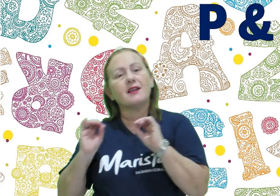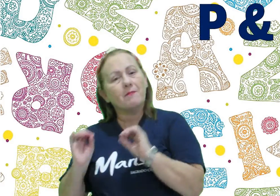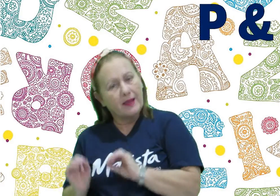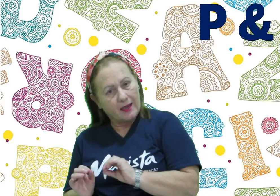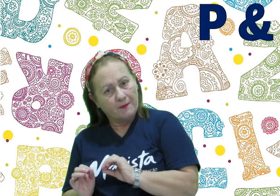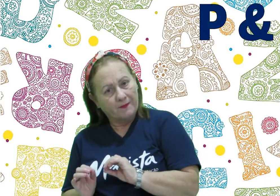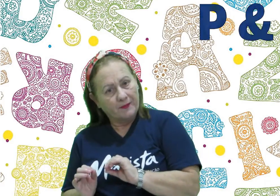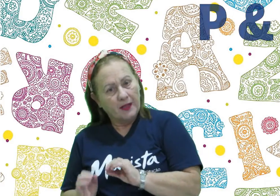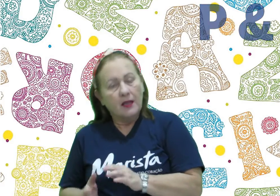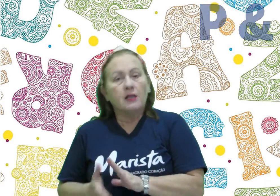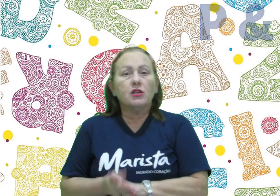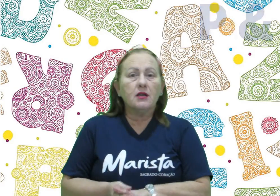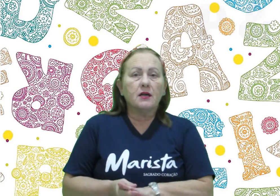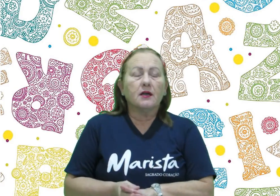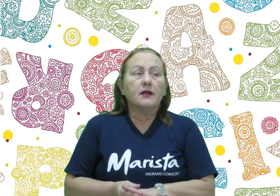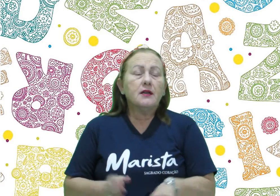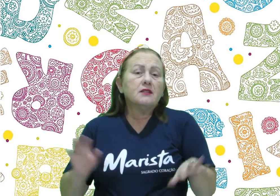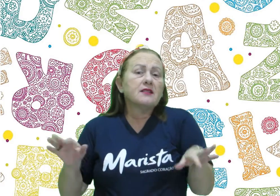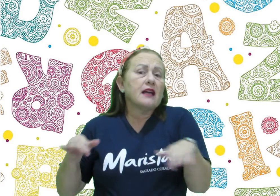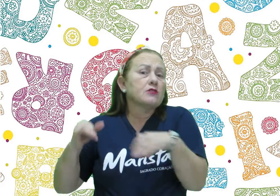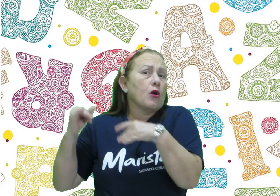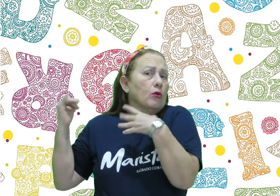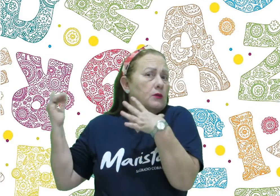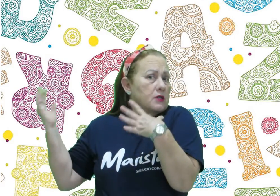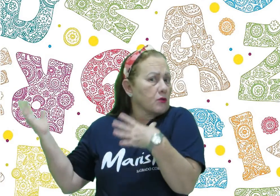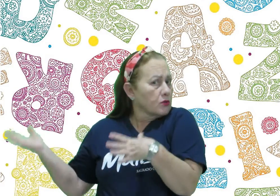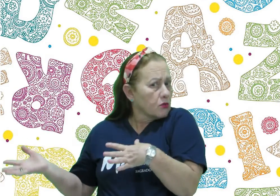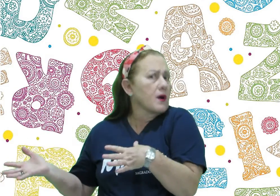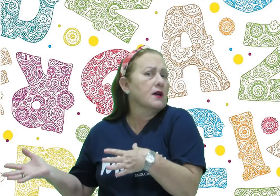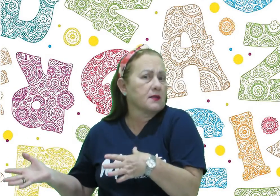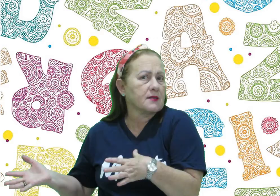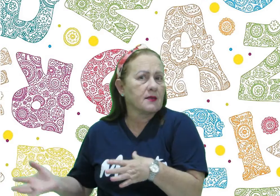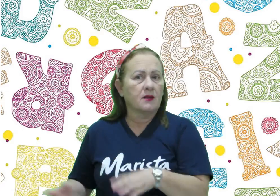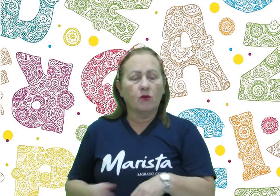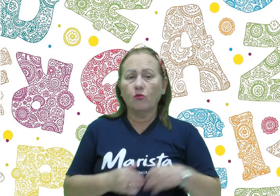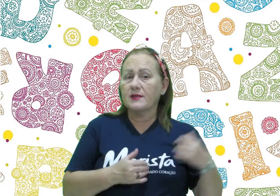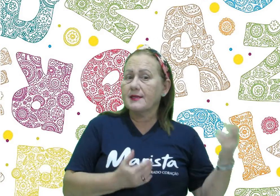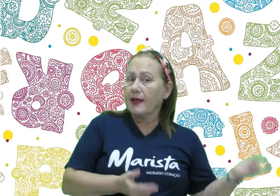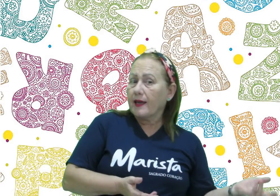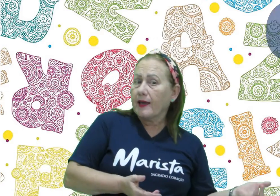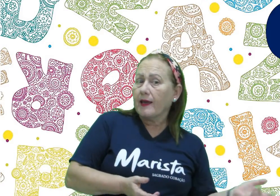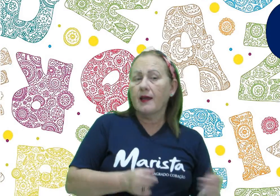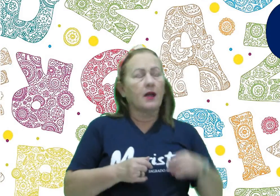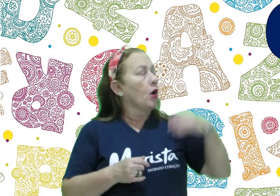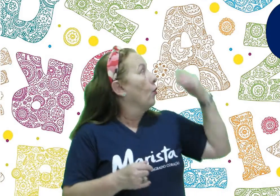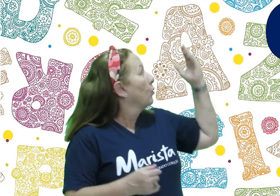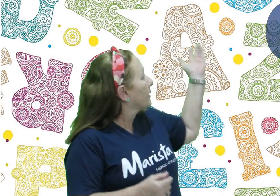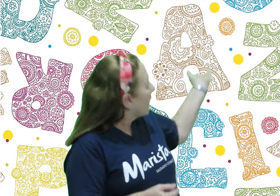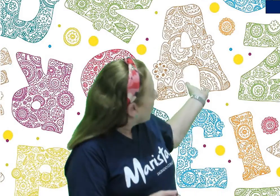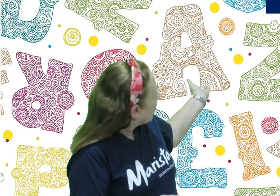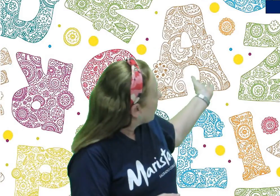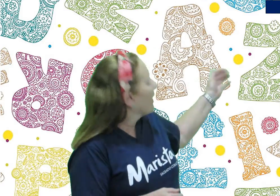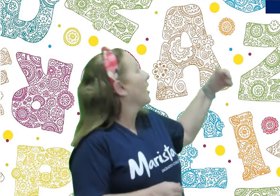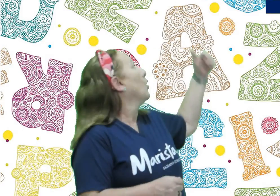B. Tia, e antes das outras consoantes? O C, o T, o